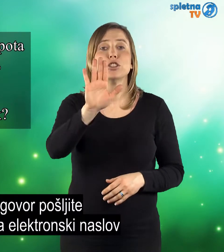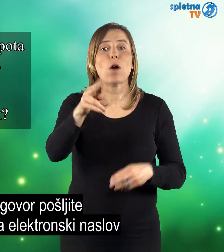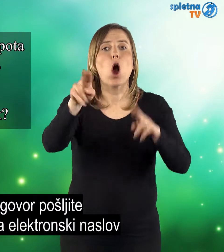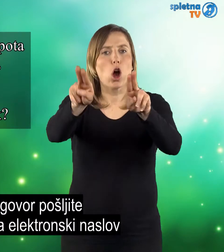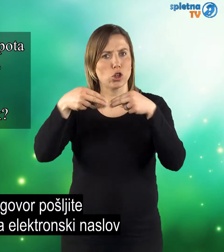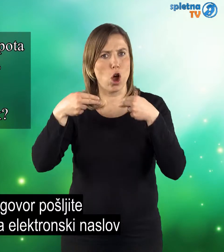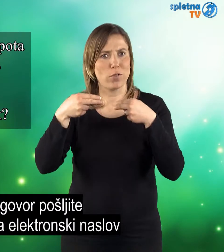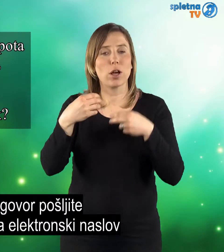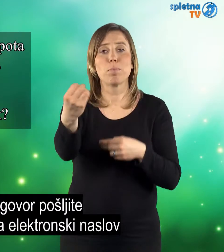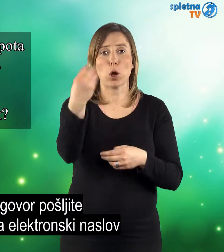Svoj odgovor pošljite